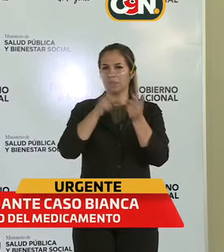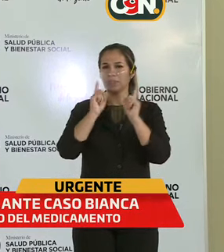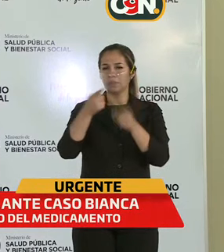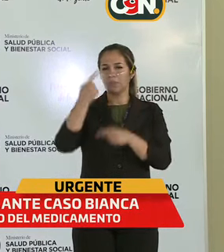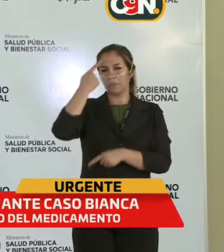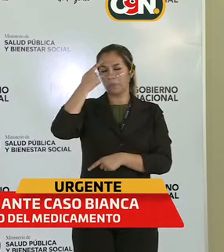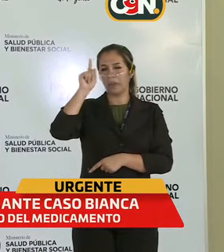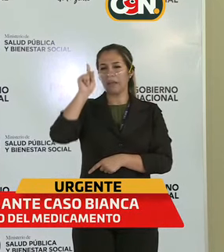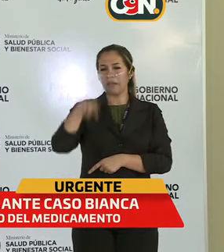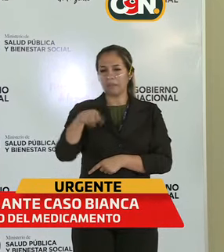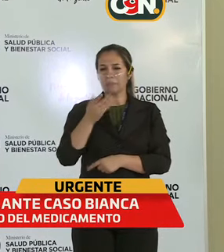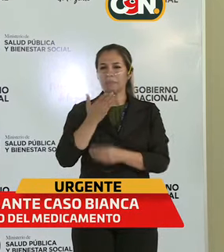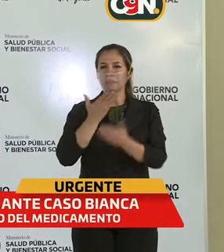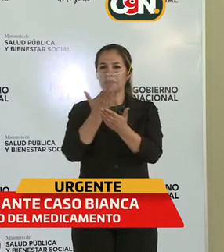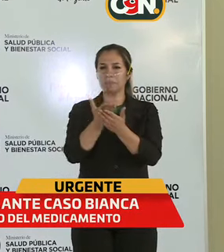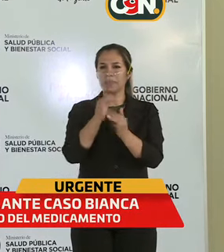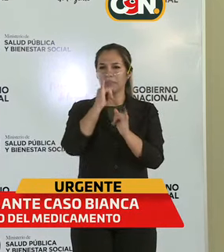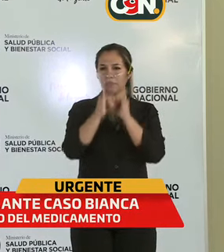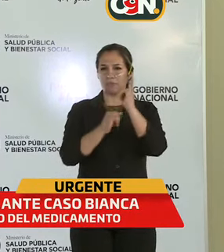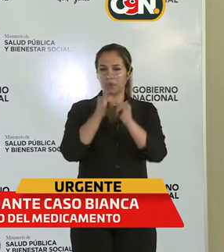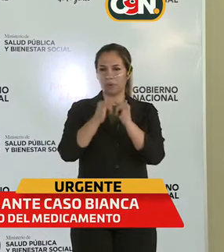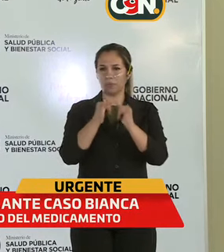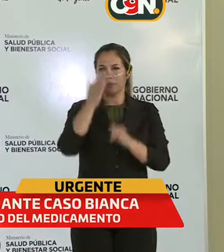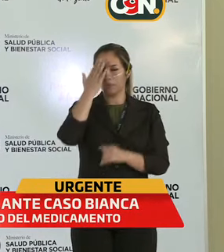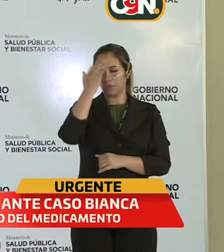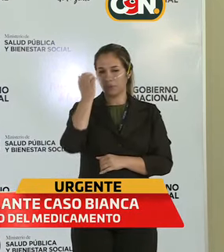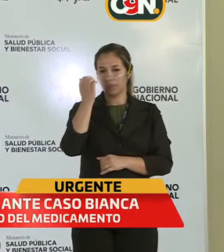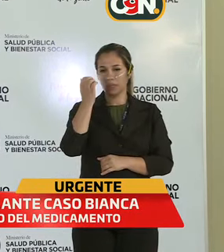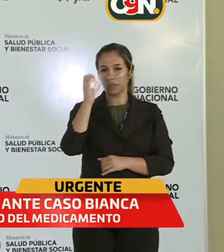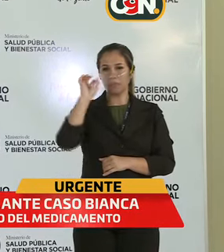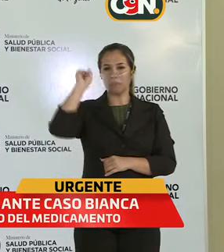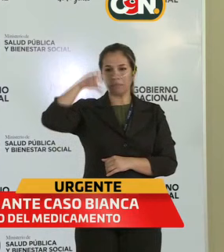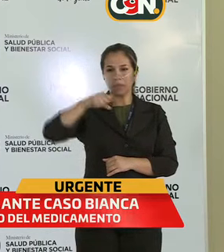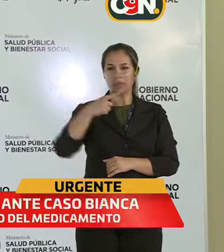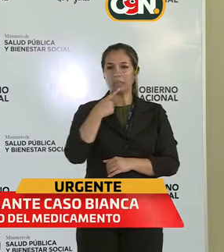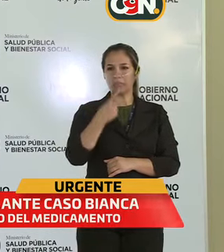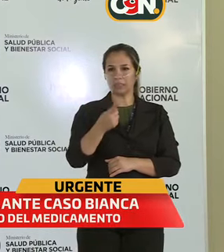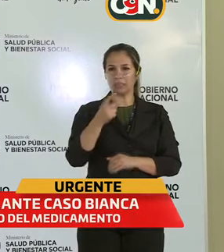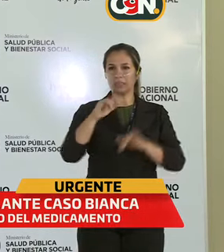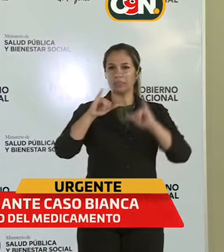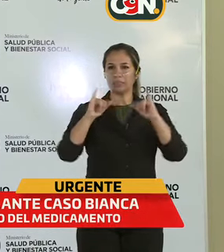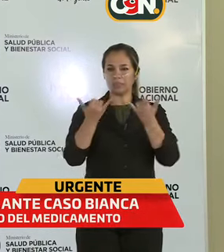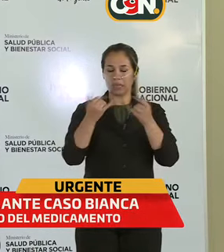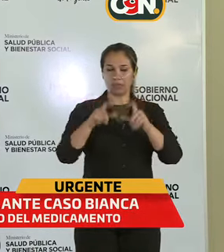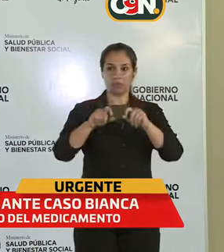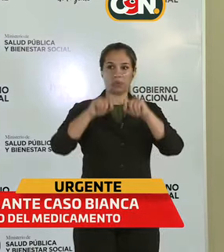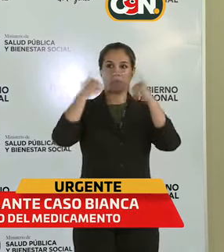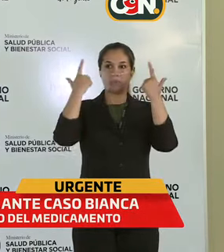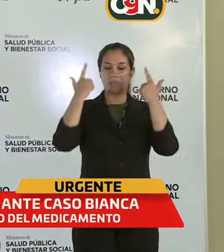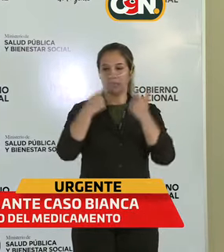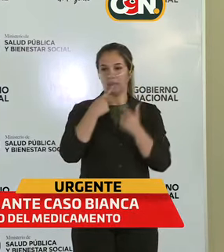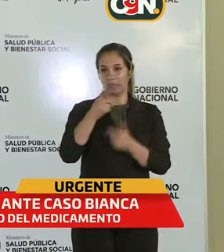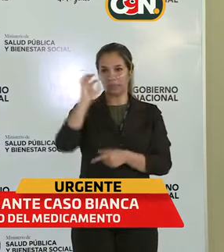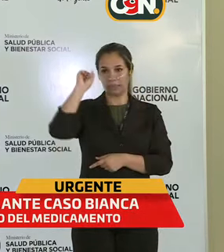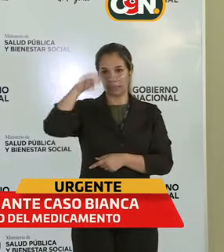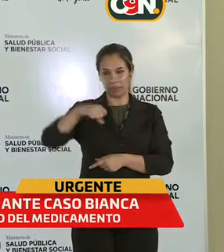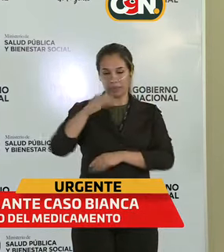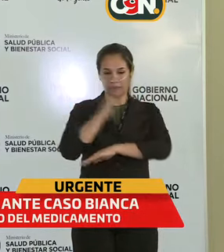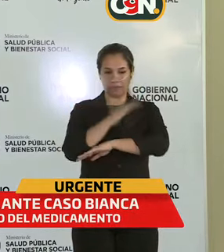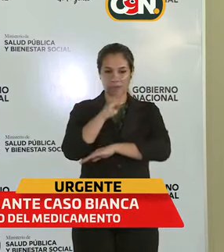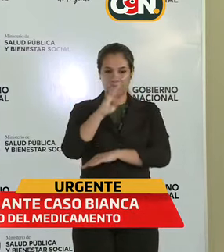se pidió este informe? Ya que los padres han mencionado que le tomó incluso de sorpresa el